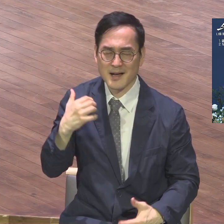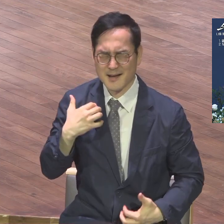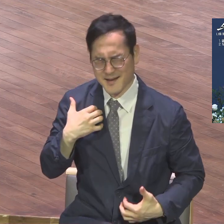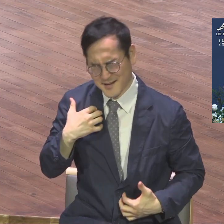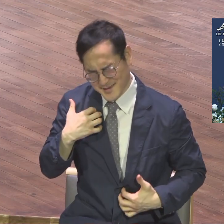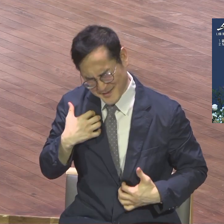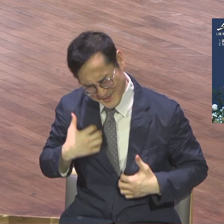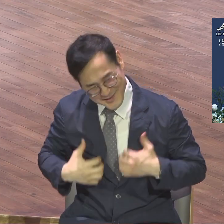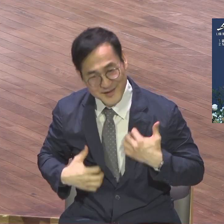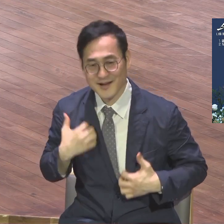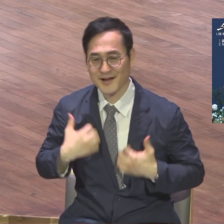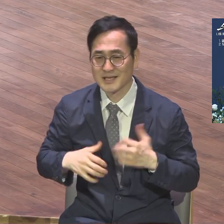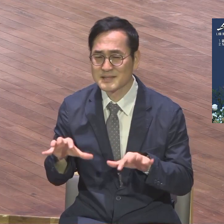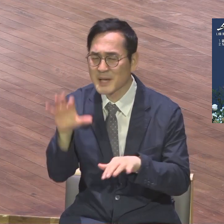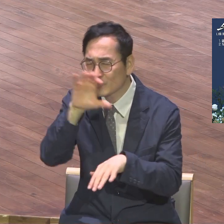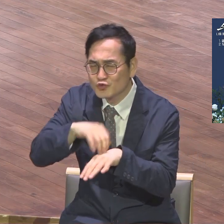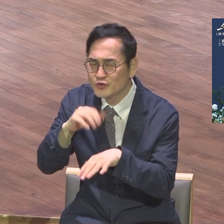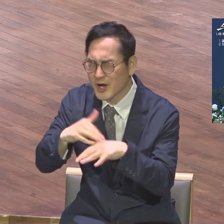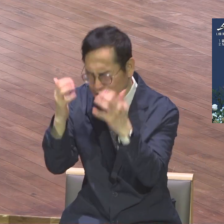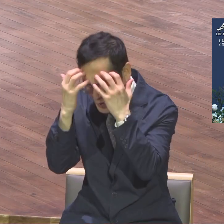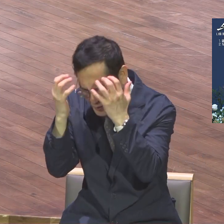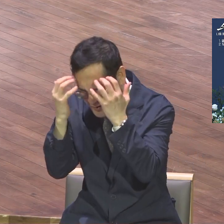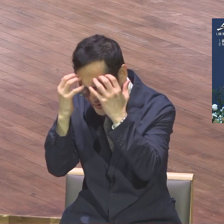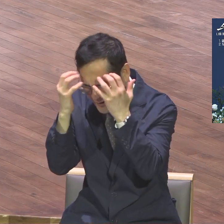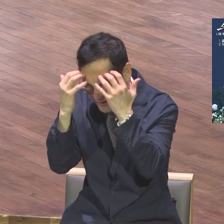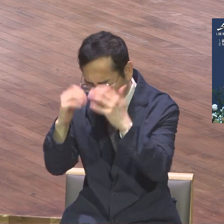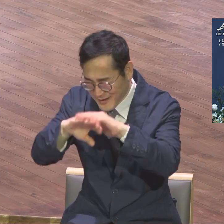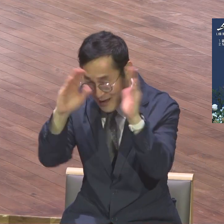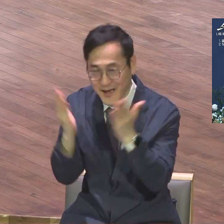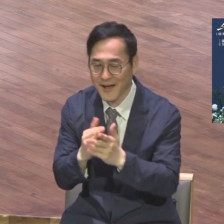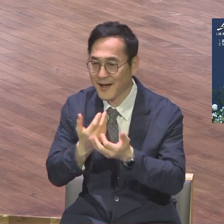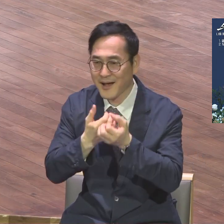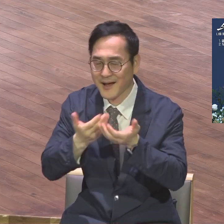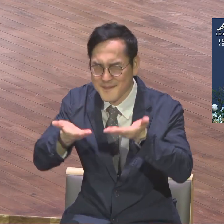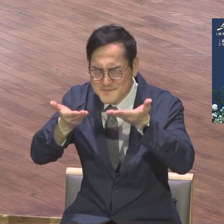없는 그동안 흘렸던 땀과 눈물 말로 다 할 수